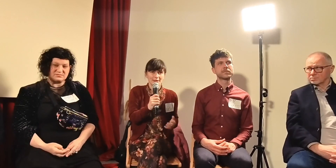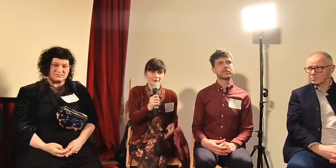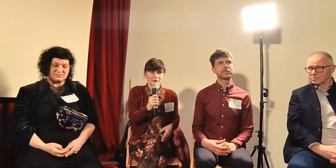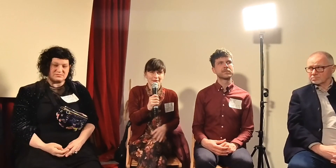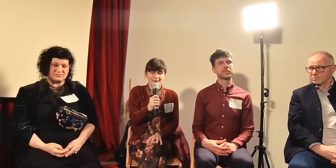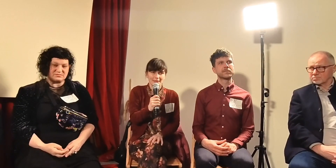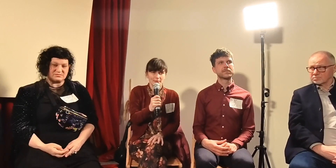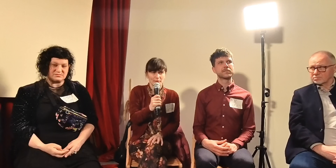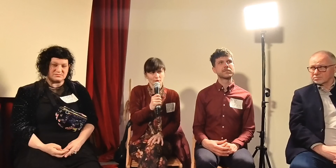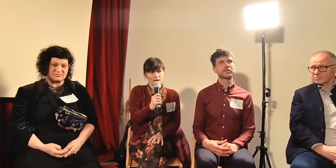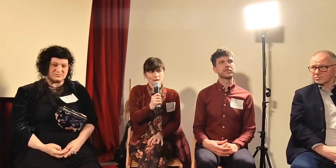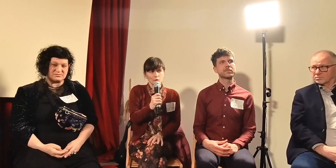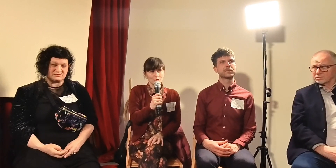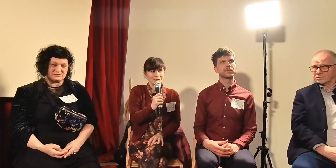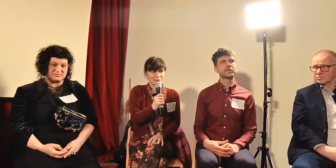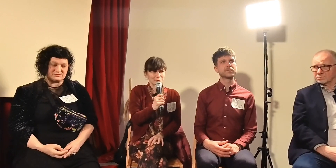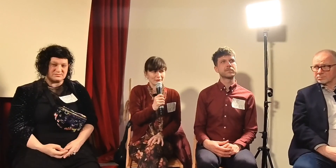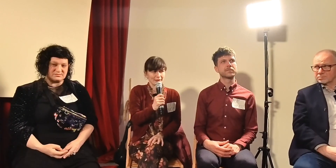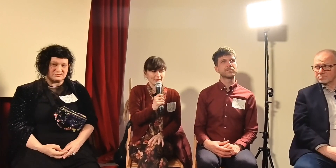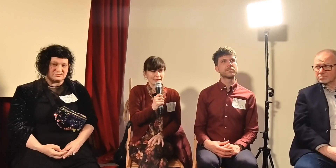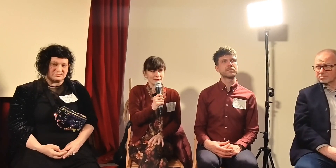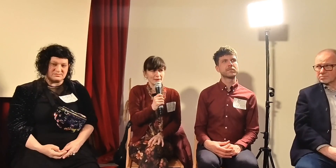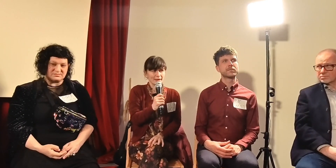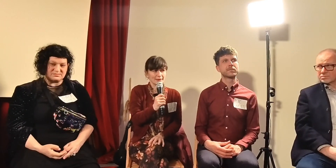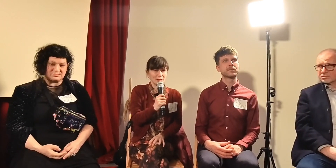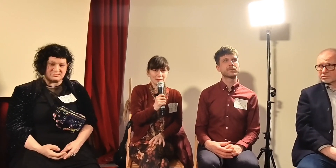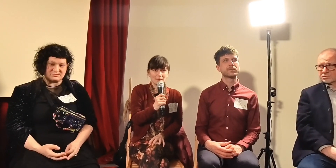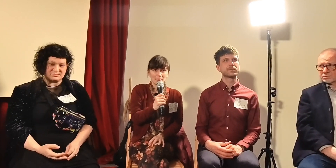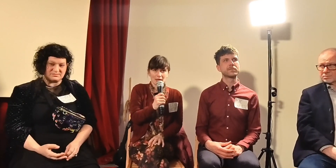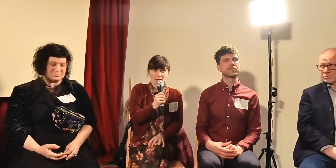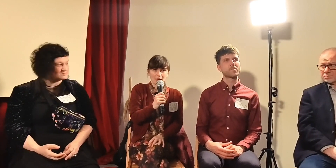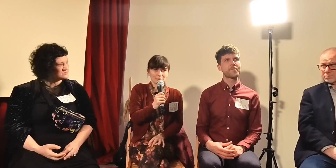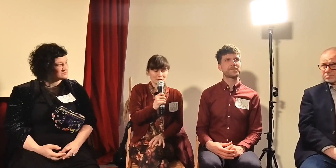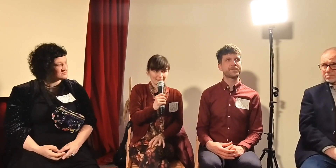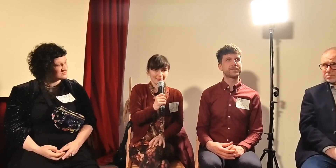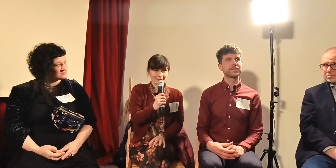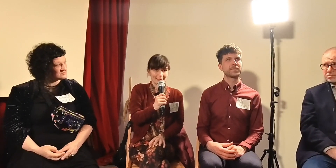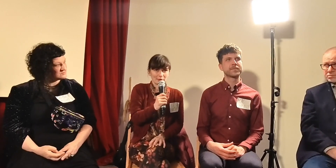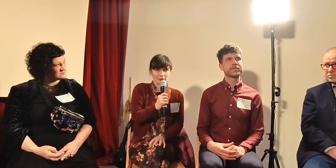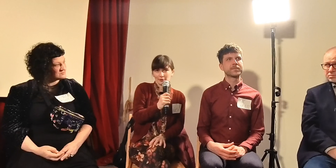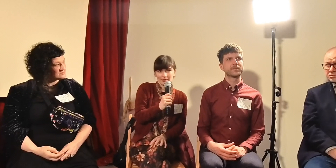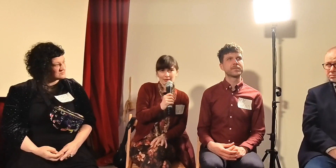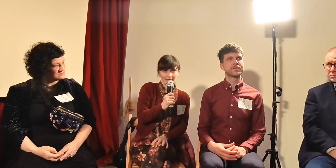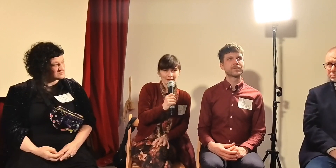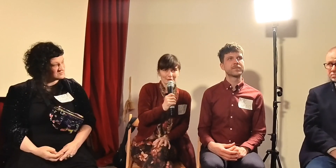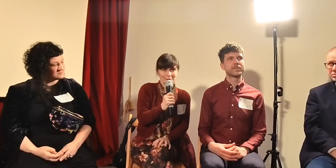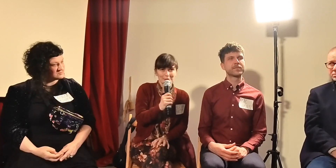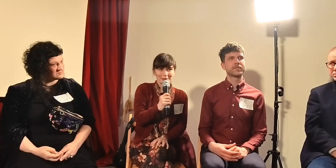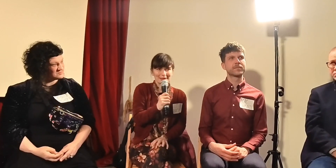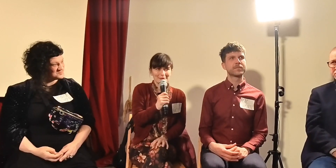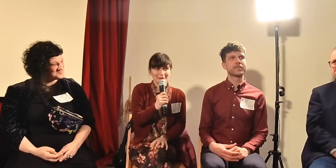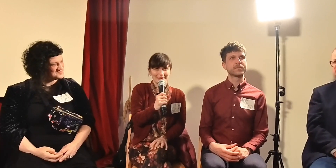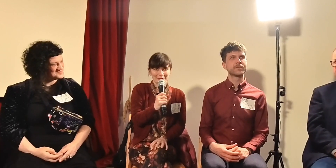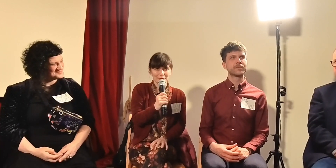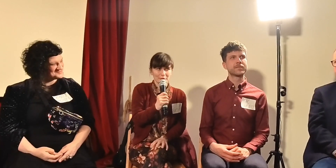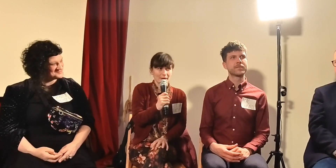a přemýšleli jsme, jak to nastříhat, aby bylo únosný pro člověka, který i vidí a slyší, jako z toho získat vlastně nějakou informaci. A vznikl z toho